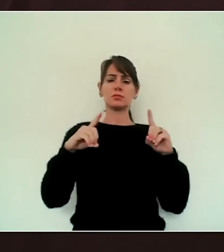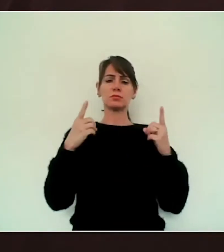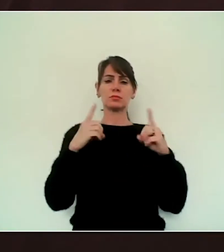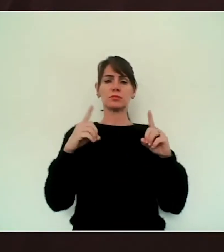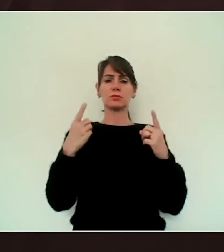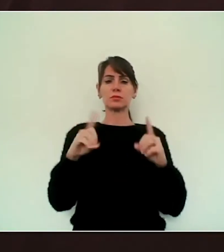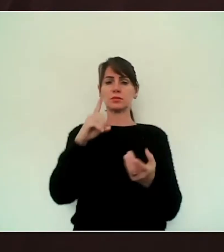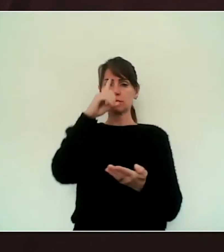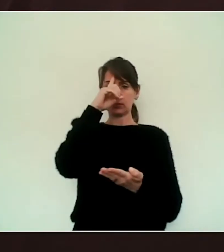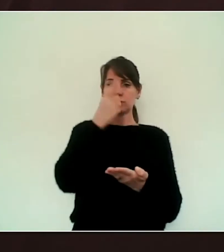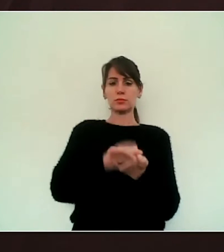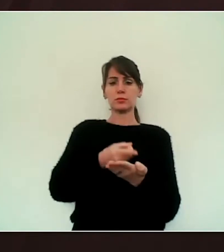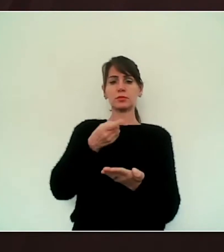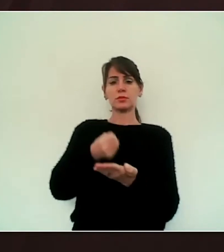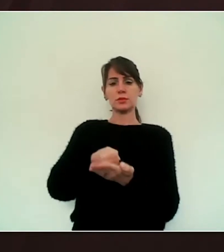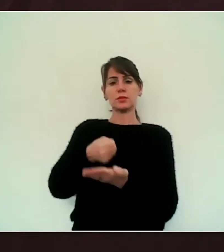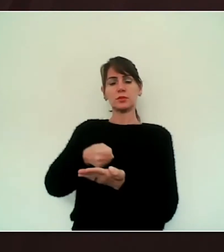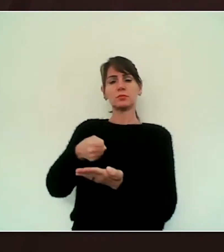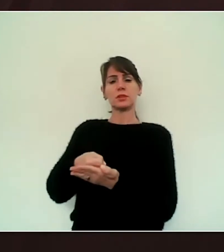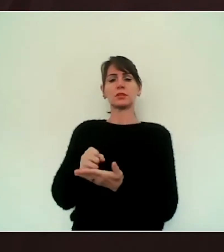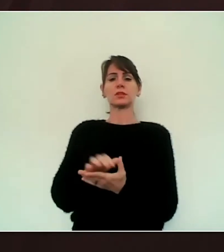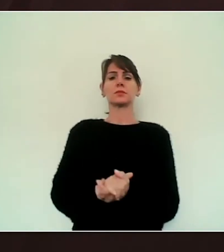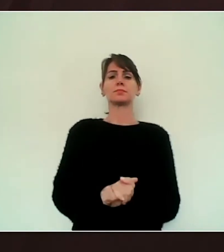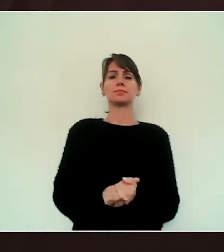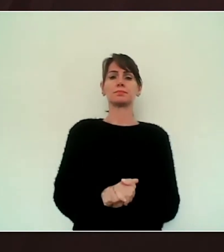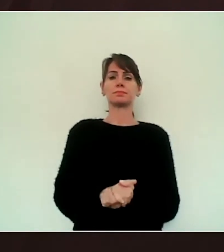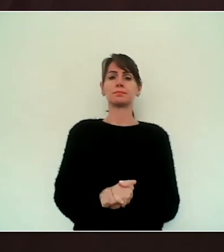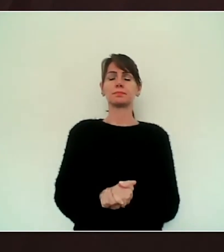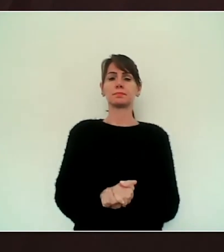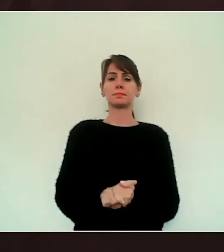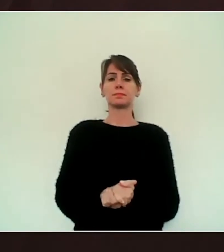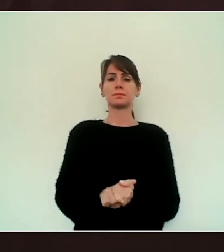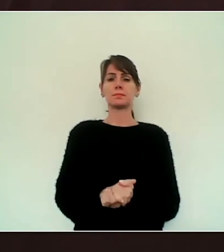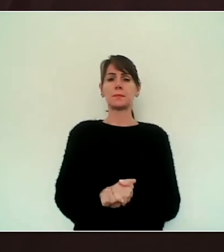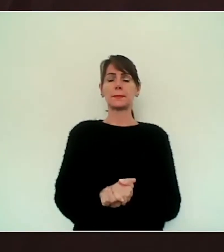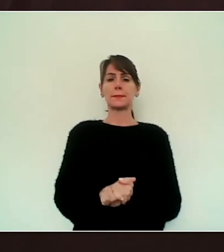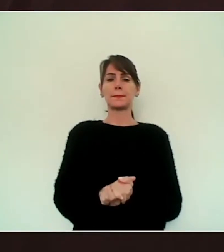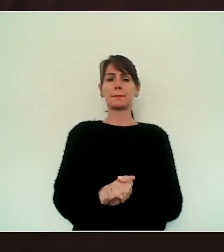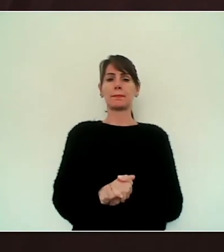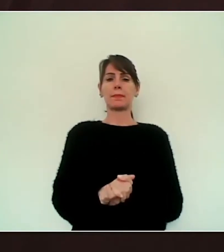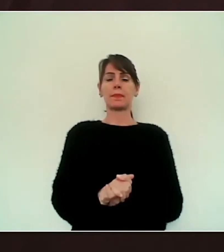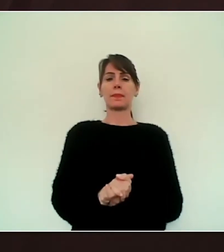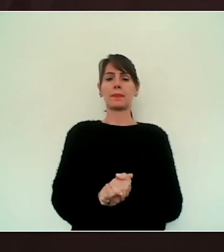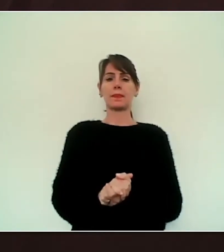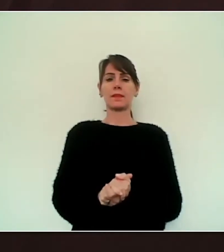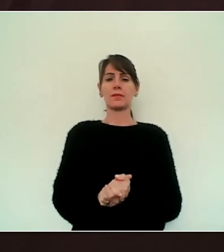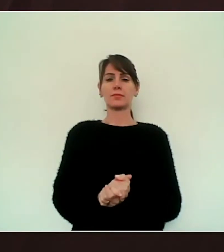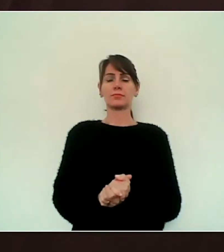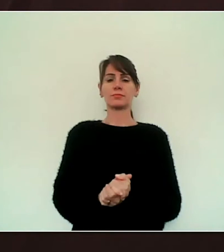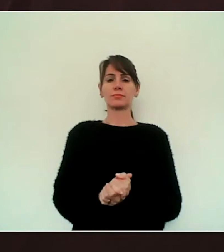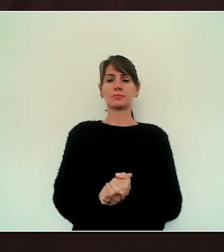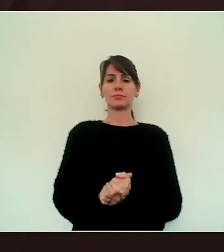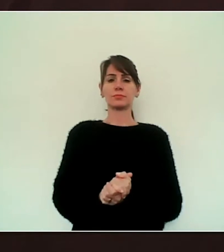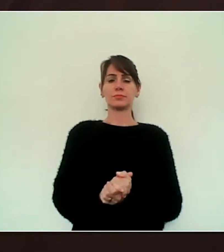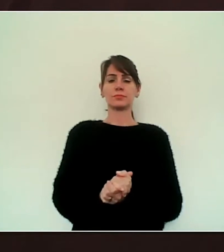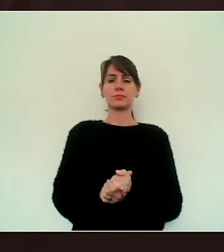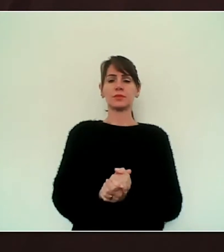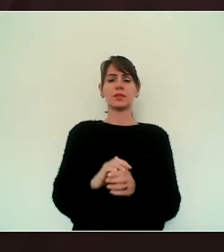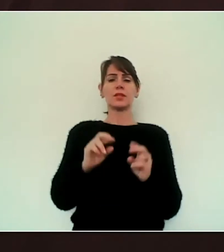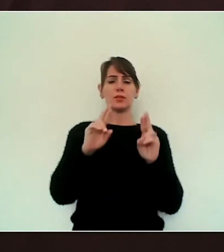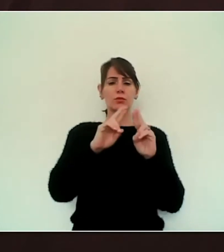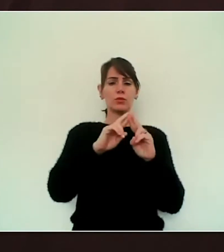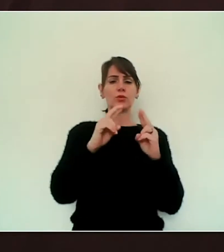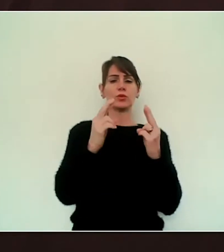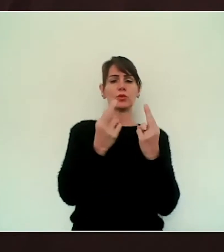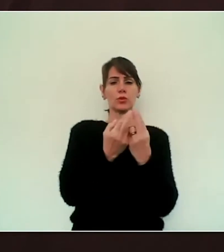início aos concílios ou sínodos. Concílios ou sínodos são reuniões de líderes